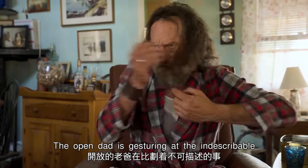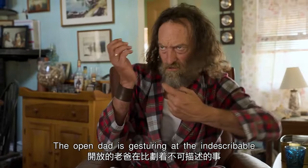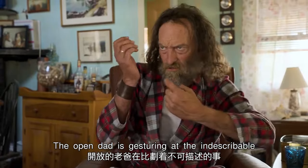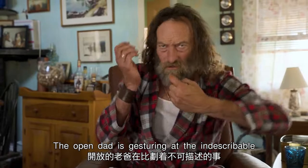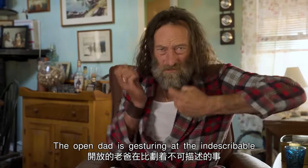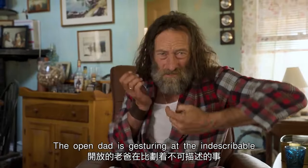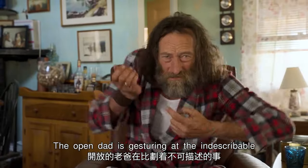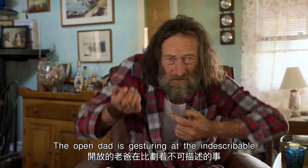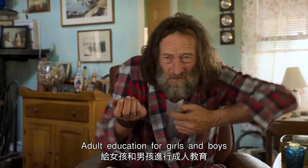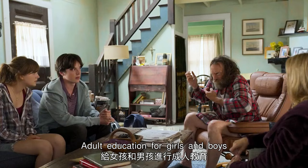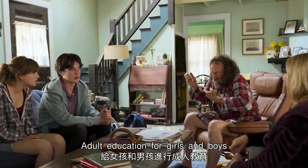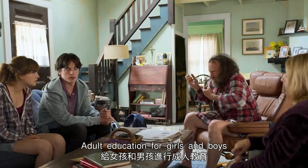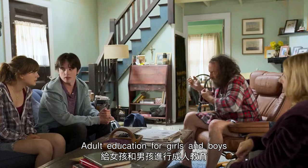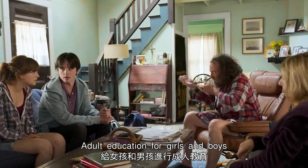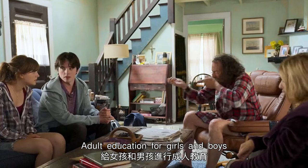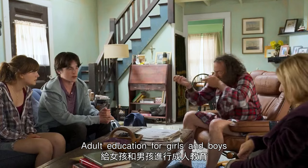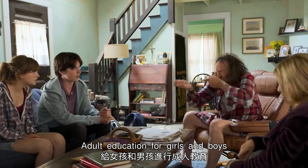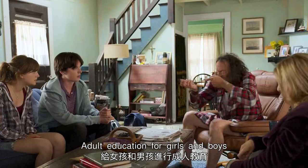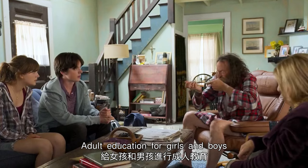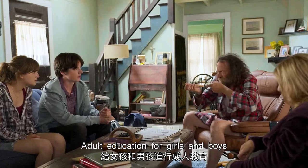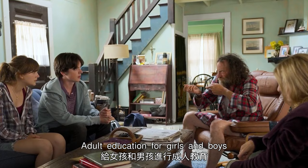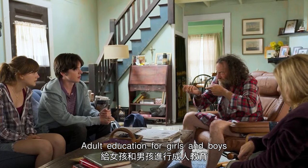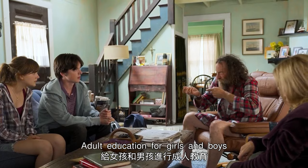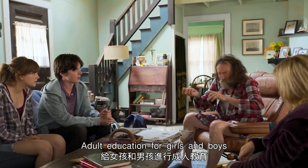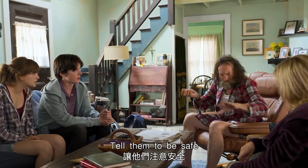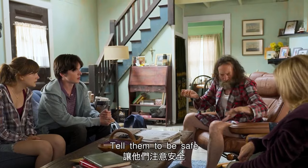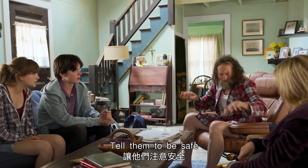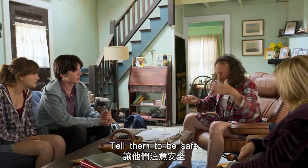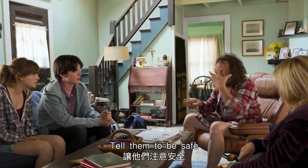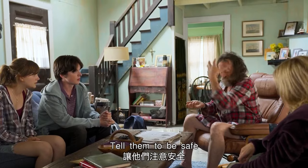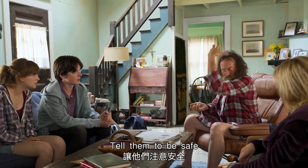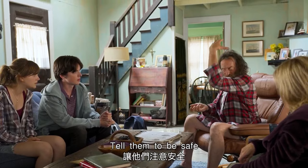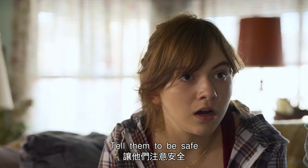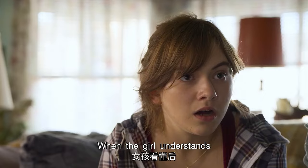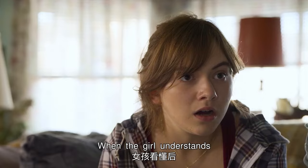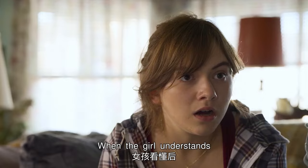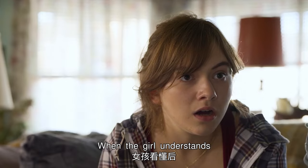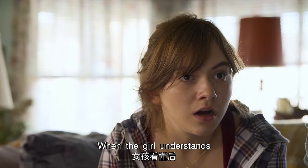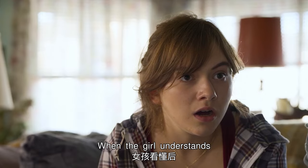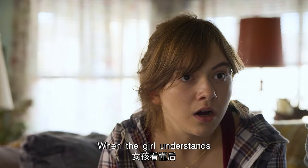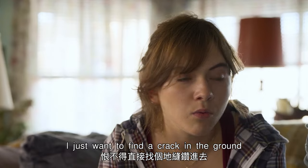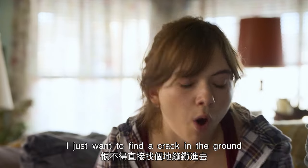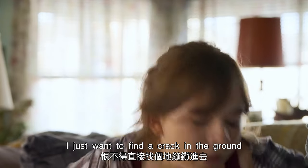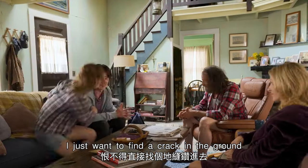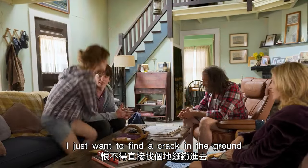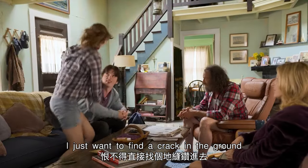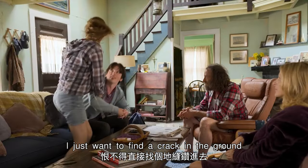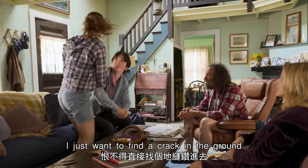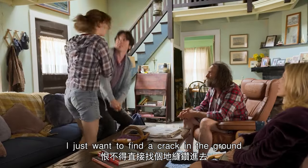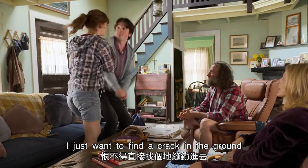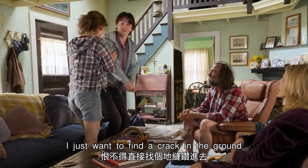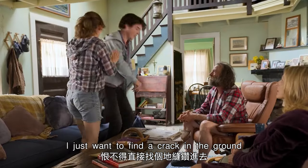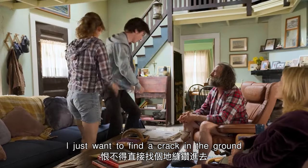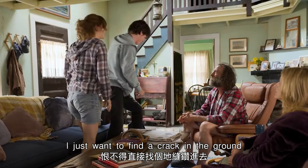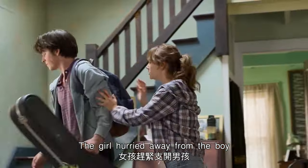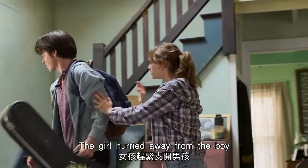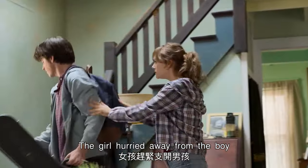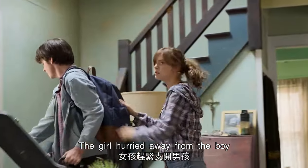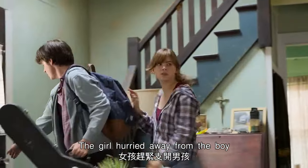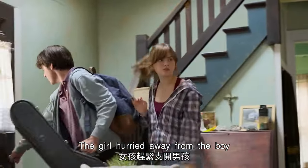着不可描述的事给女孩和男孩进行成人教育让他们注意安全女孩看懂后恨不得直接找个地方钻进去女孩赶紧